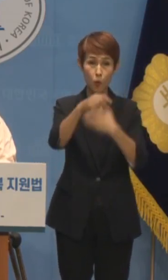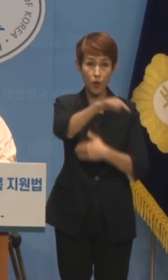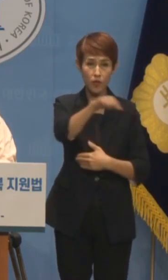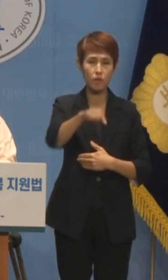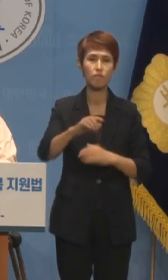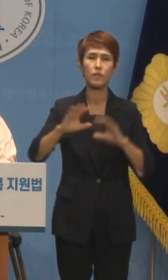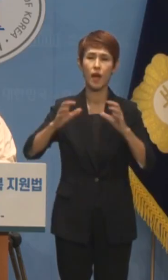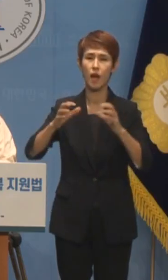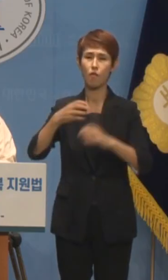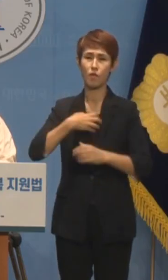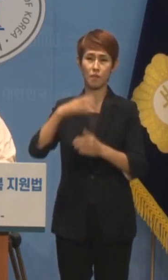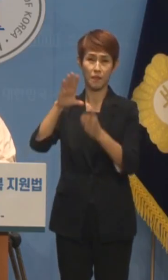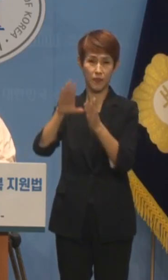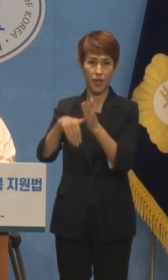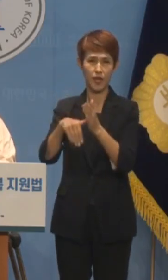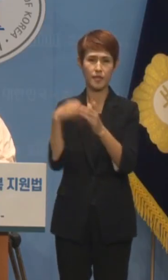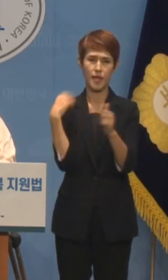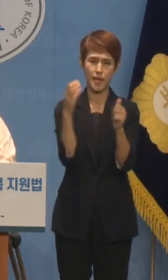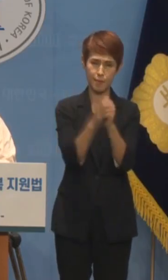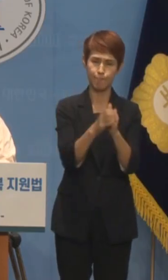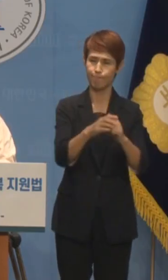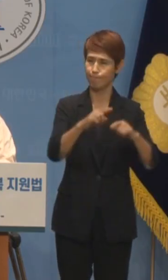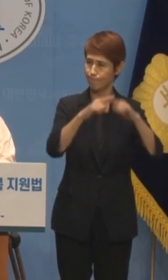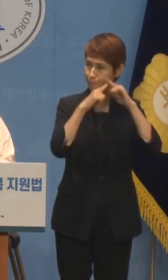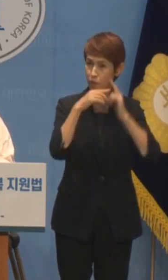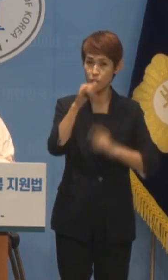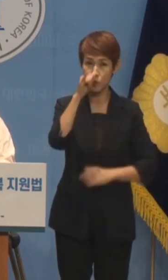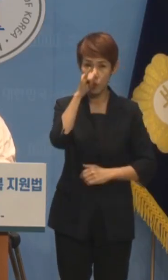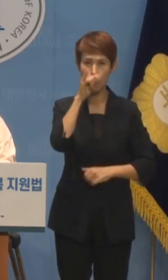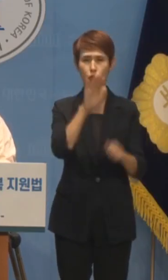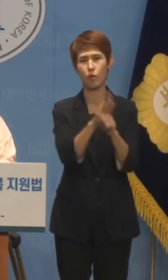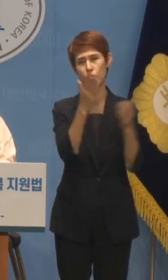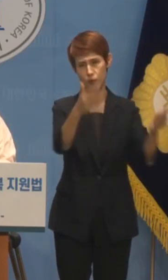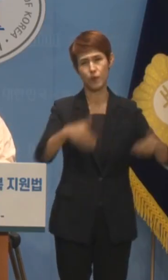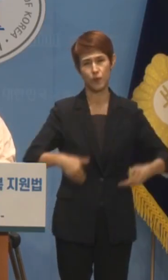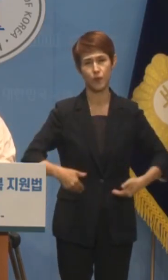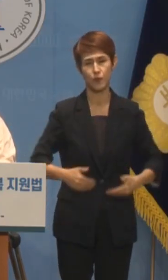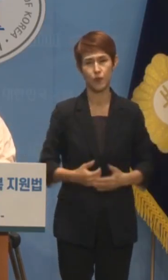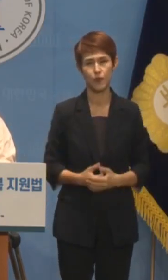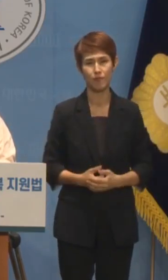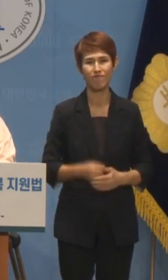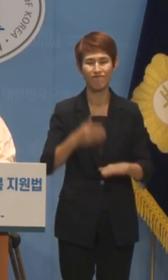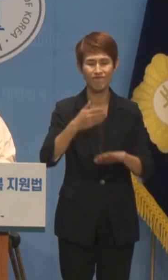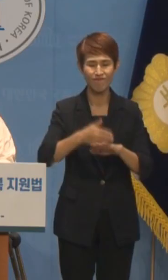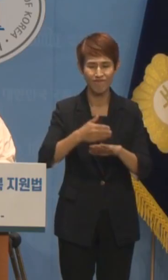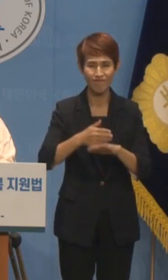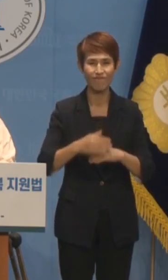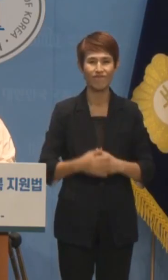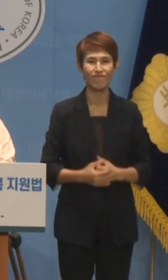위기 상황 속에서도 책임과 사명을 다할 수 있도록 해야 할 것입니다. 고맙습니다.